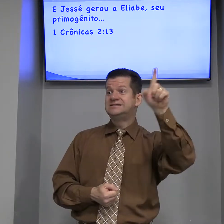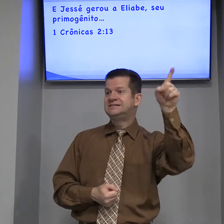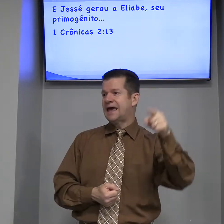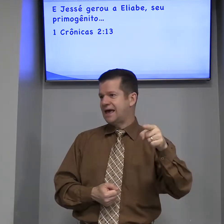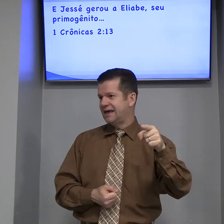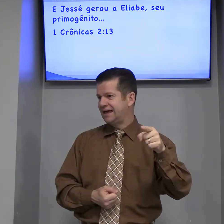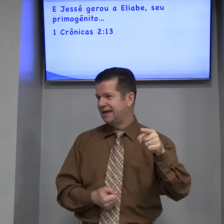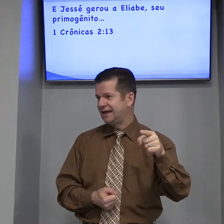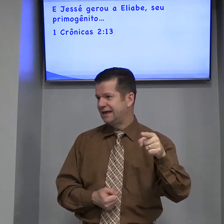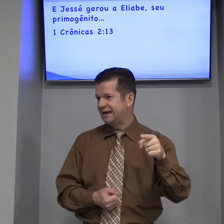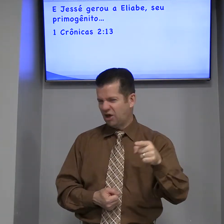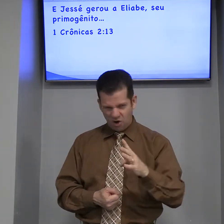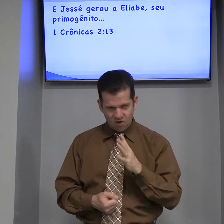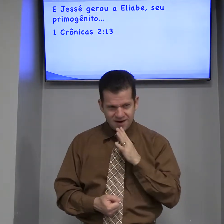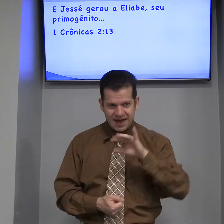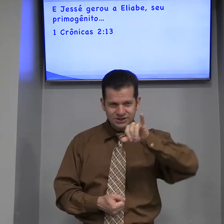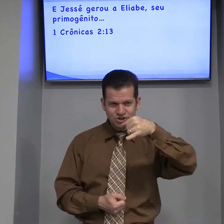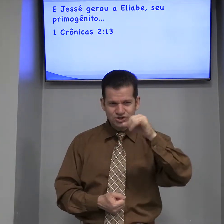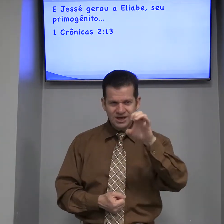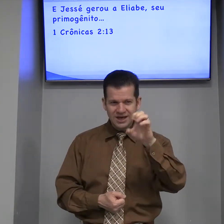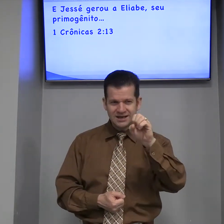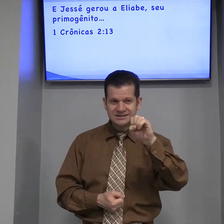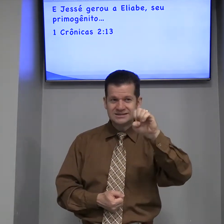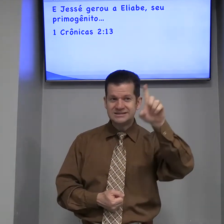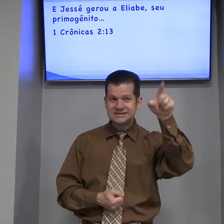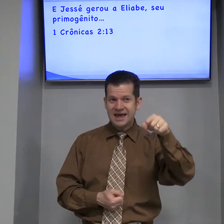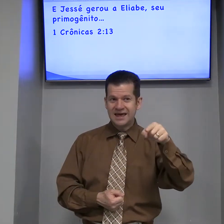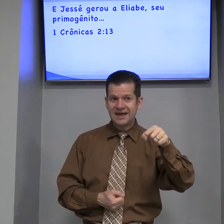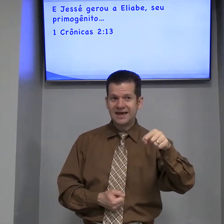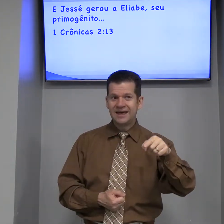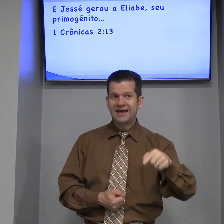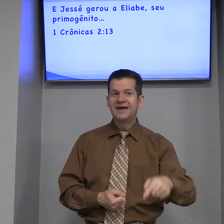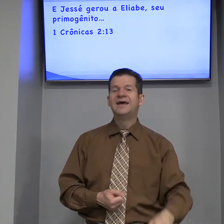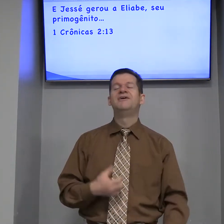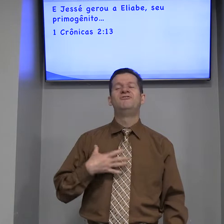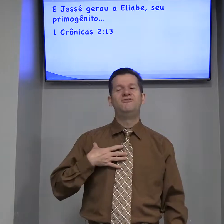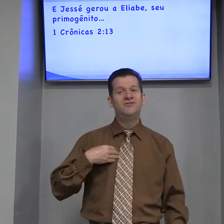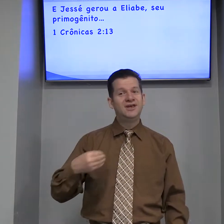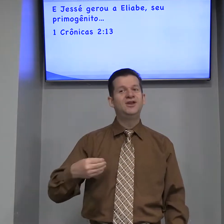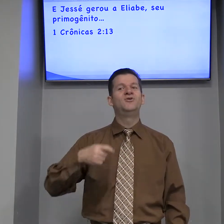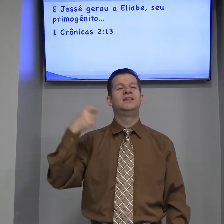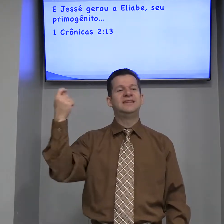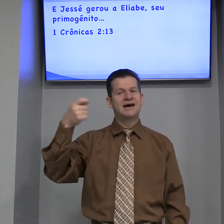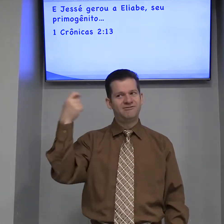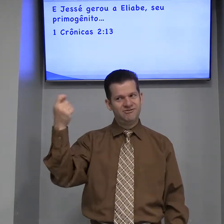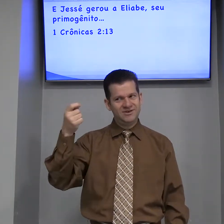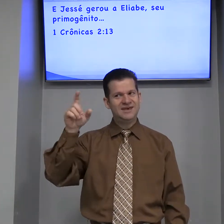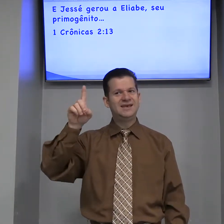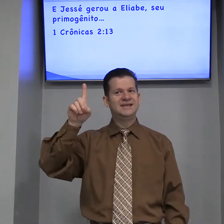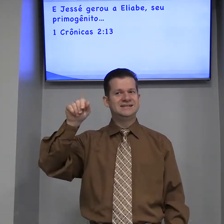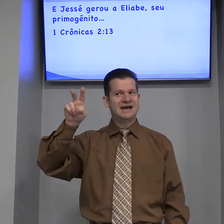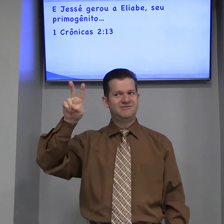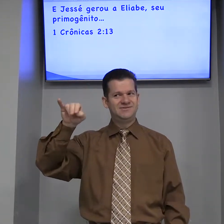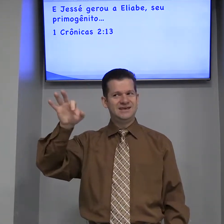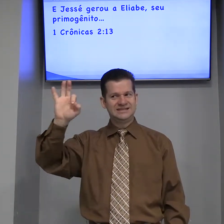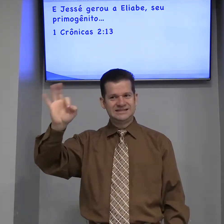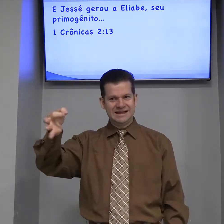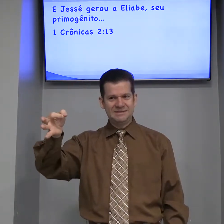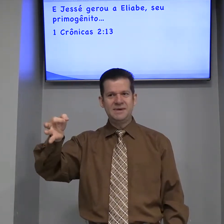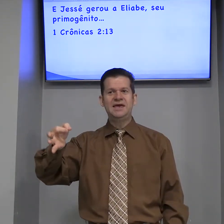Jessé. Conhece Jessé? Filho Davi, Davi, exatamente.